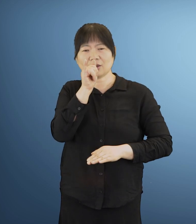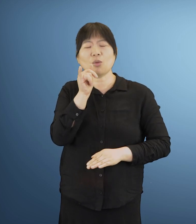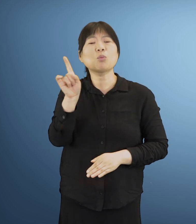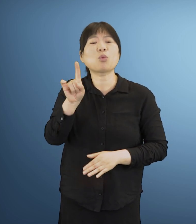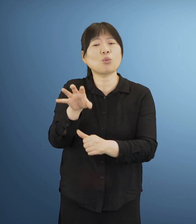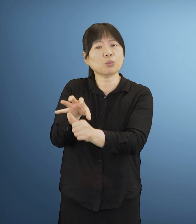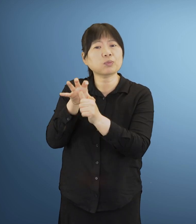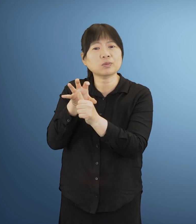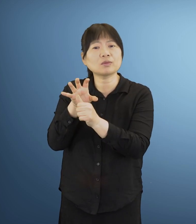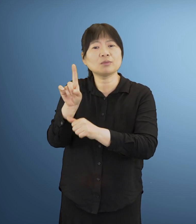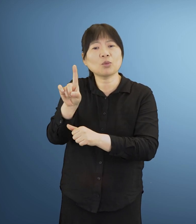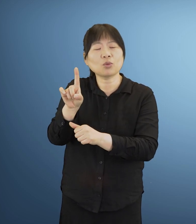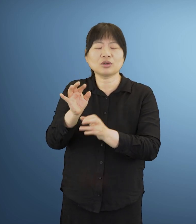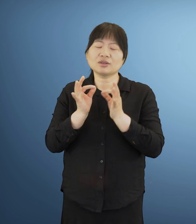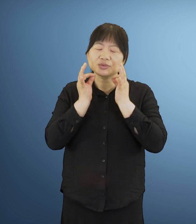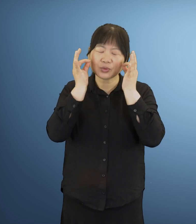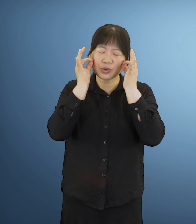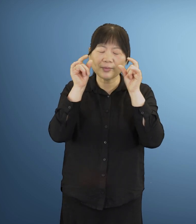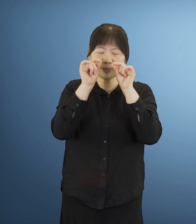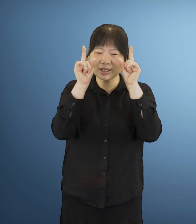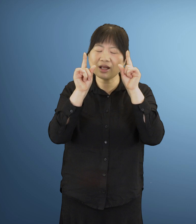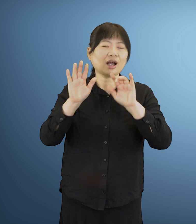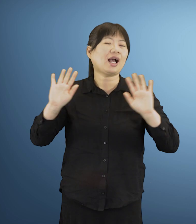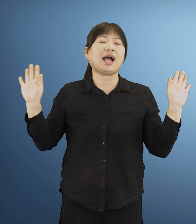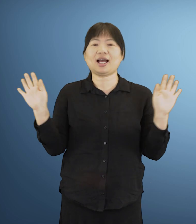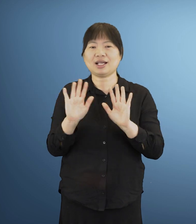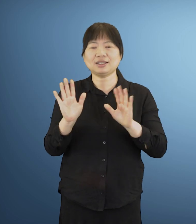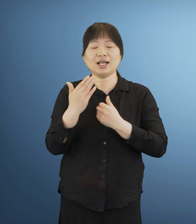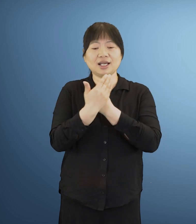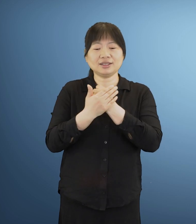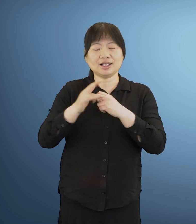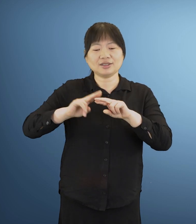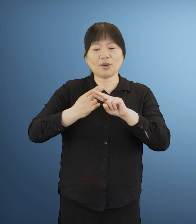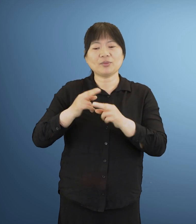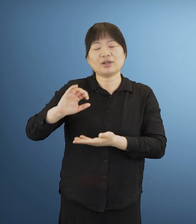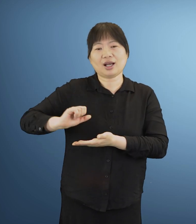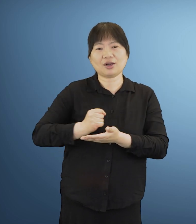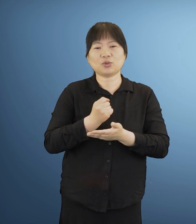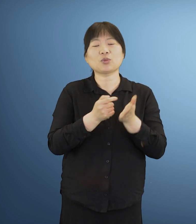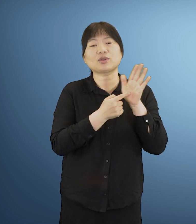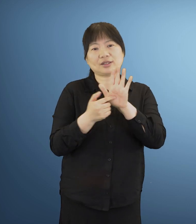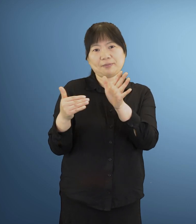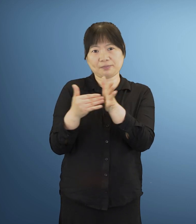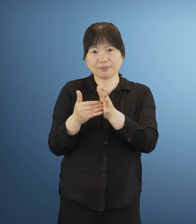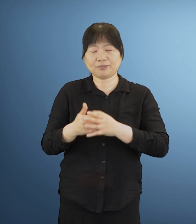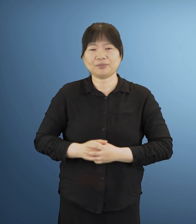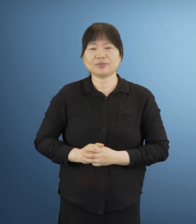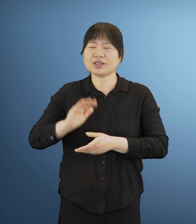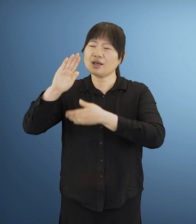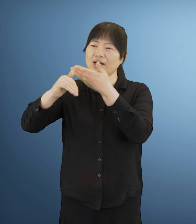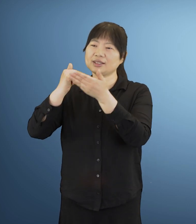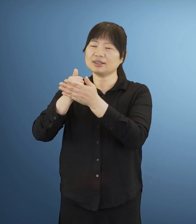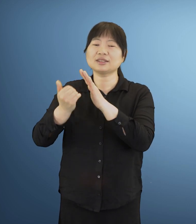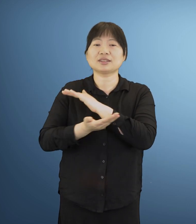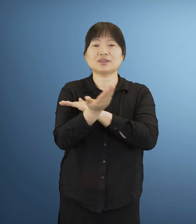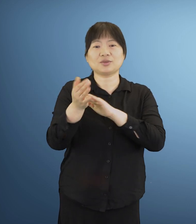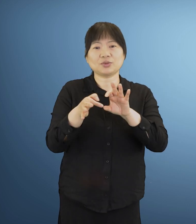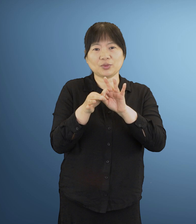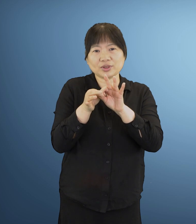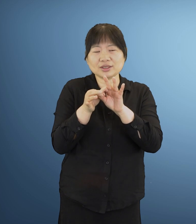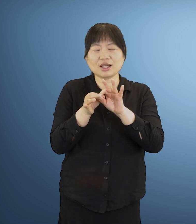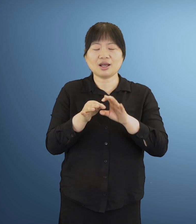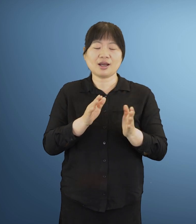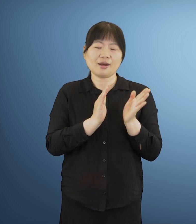뭘로? 노력으로 깨달음으로가 아닌 은혜와 선물로 나타났고, 하나님이 그들로 하여금